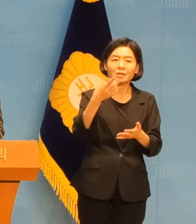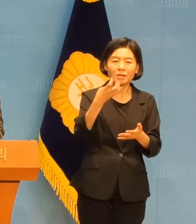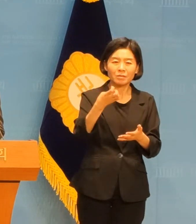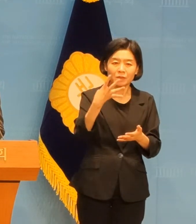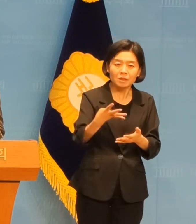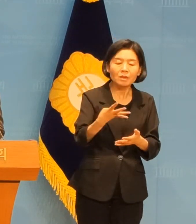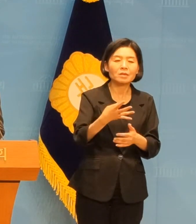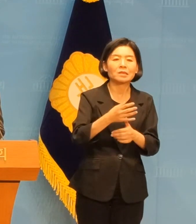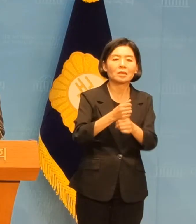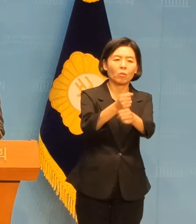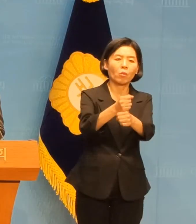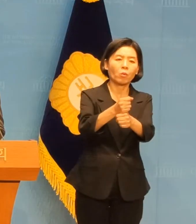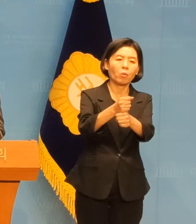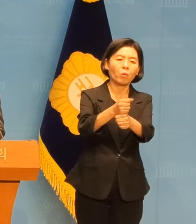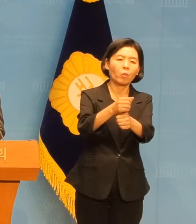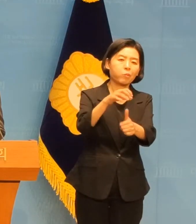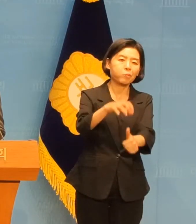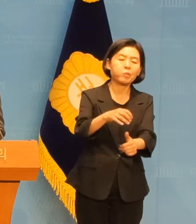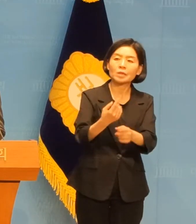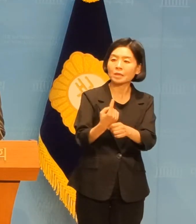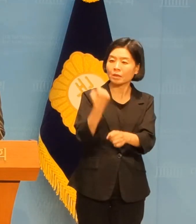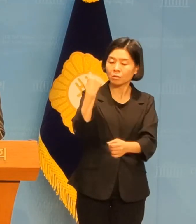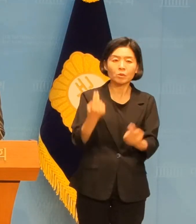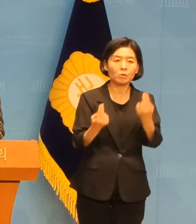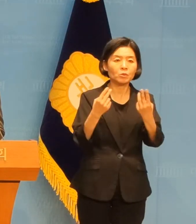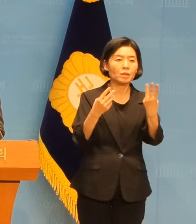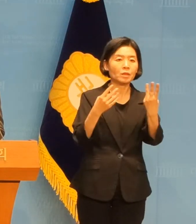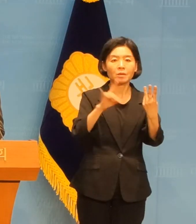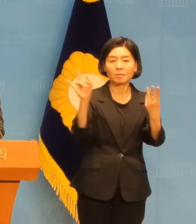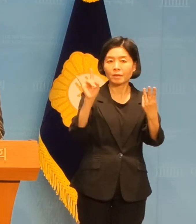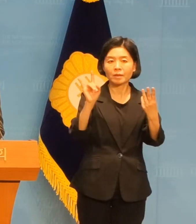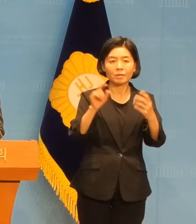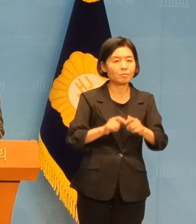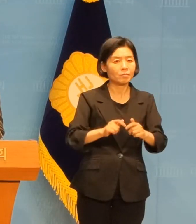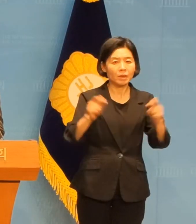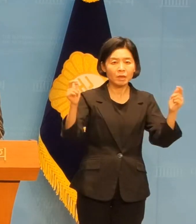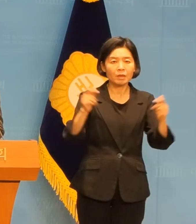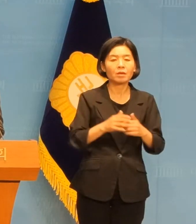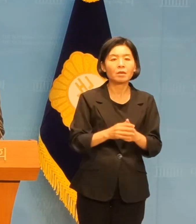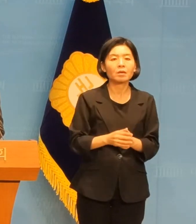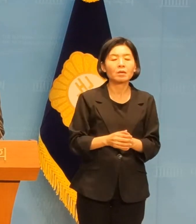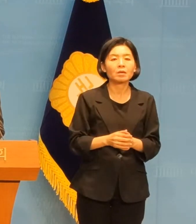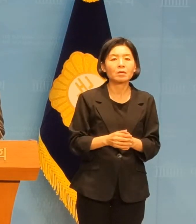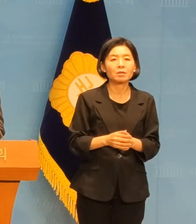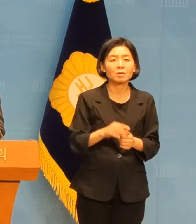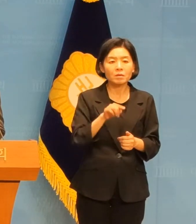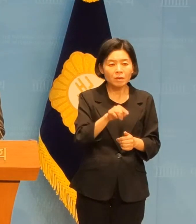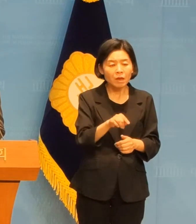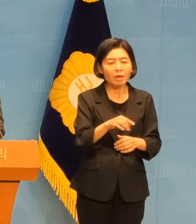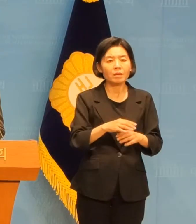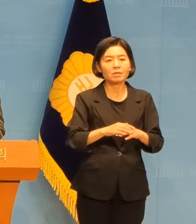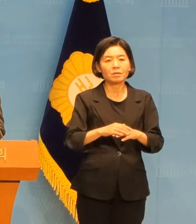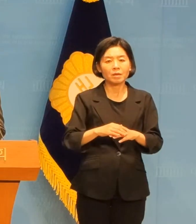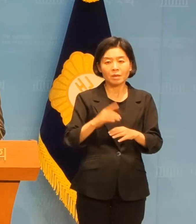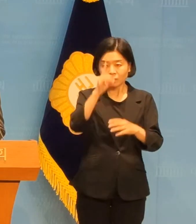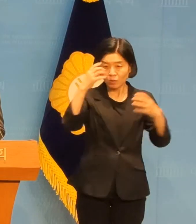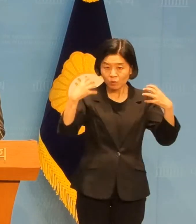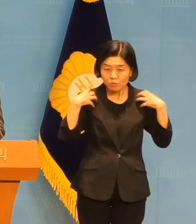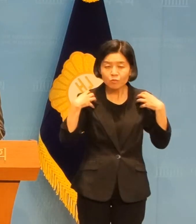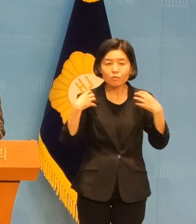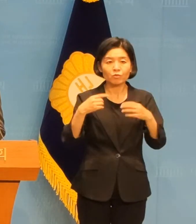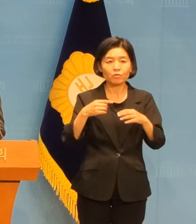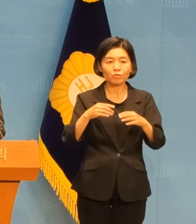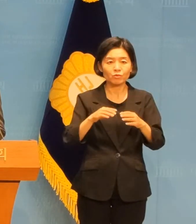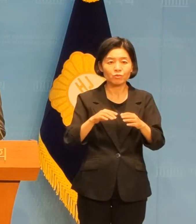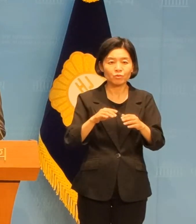체포되어 이미 지난해의 3배를 넘어섰습니다. 그럼에도 이들은 제대로 된 영사 조력을 받지